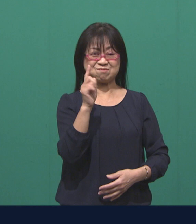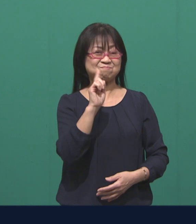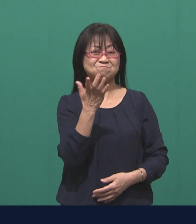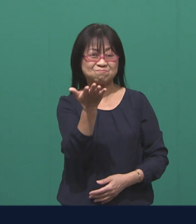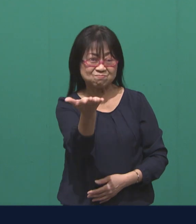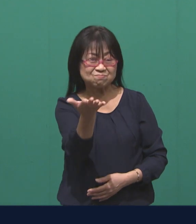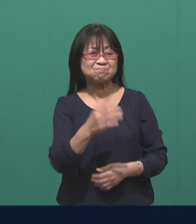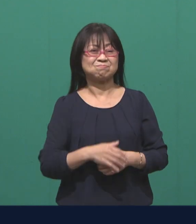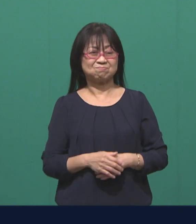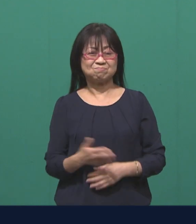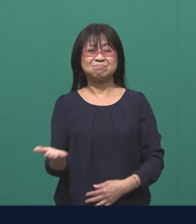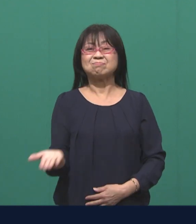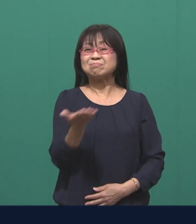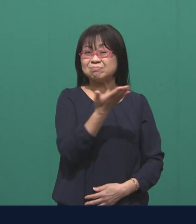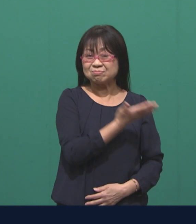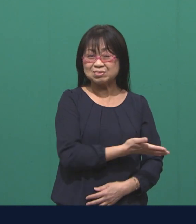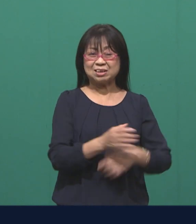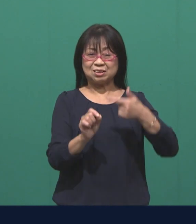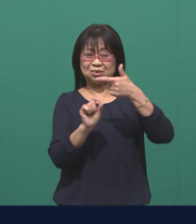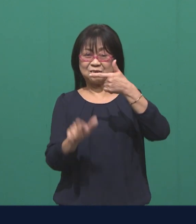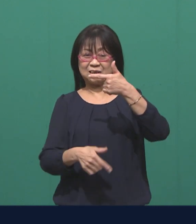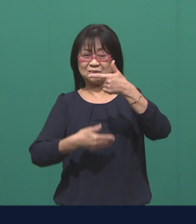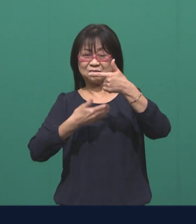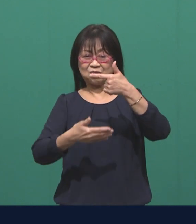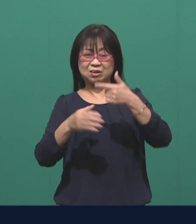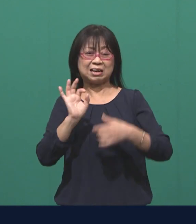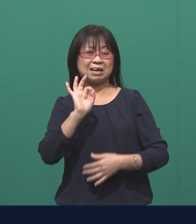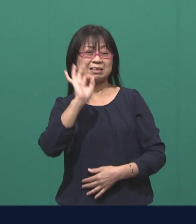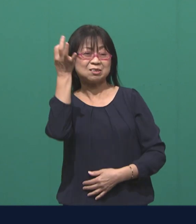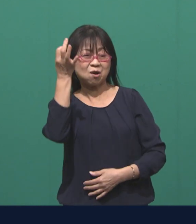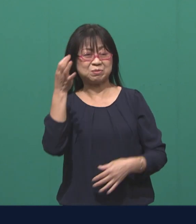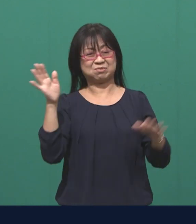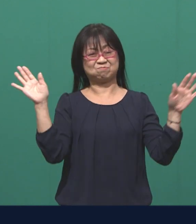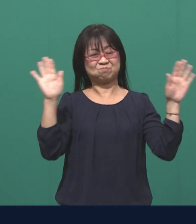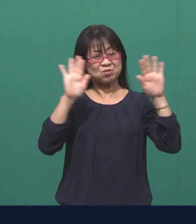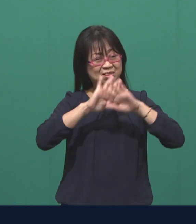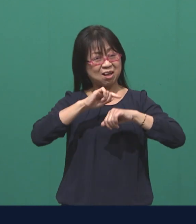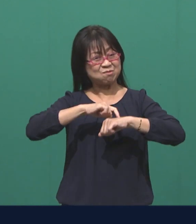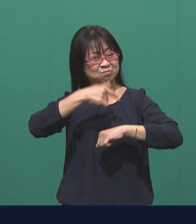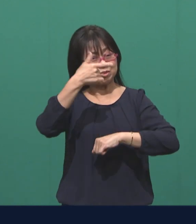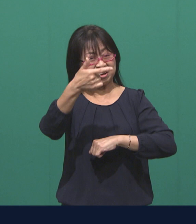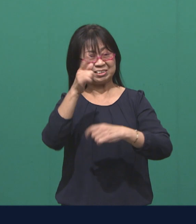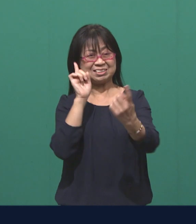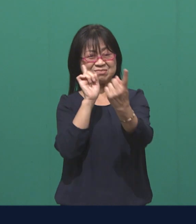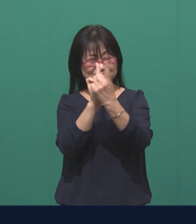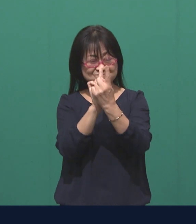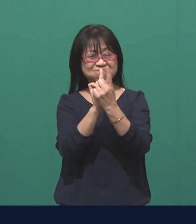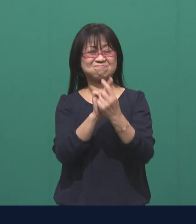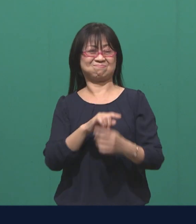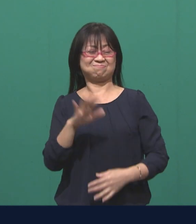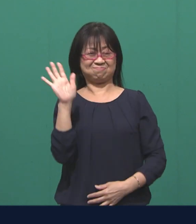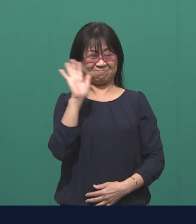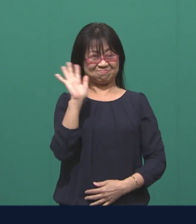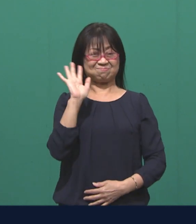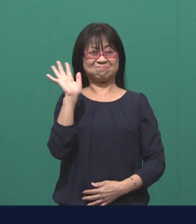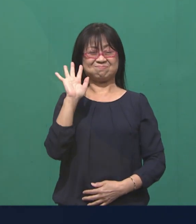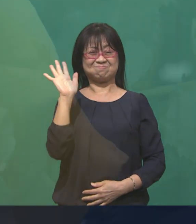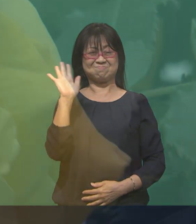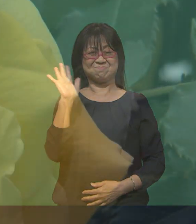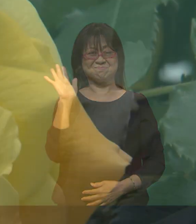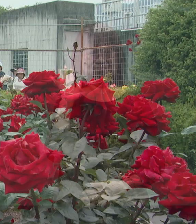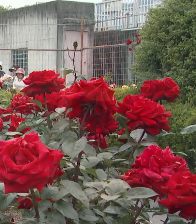いかがでしたでしょうか。それでは次回6月9日金曜日夕方6時にお会いしましょう。